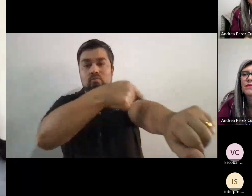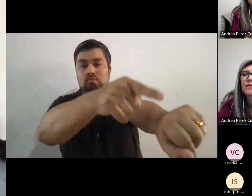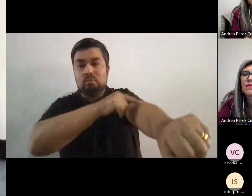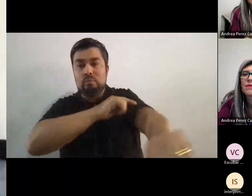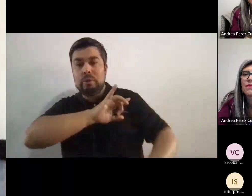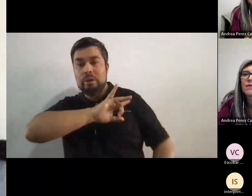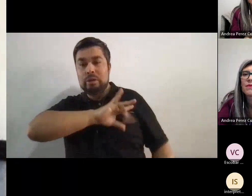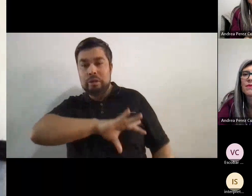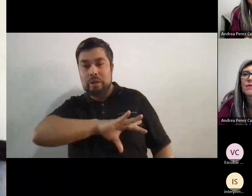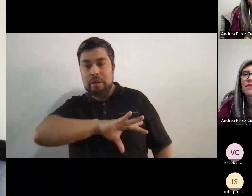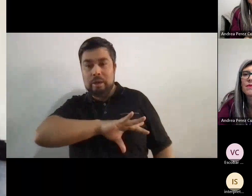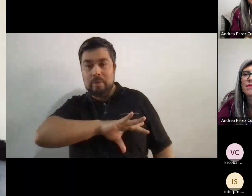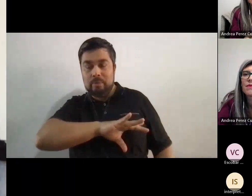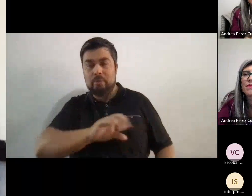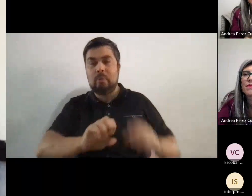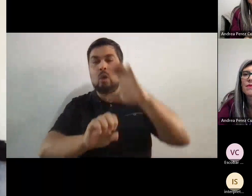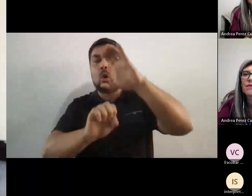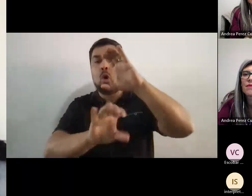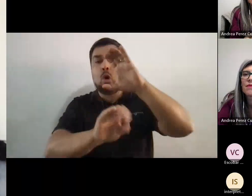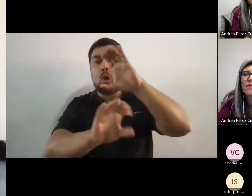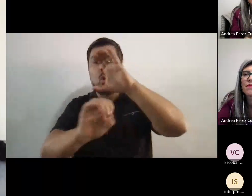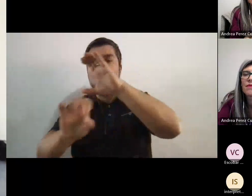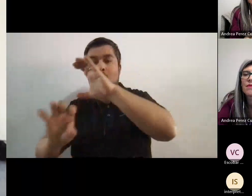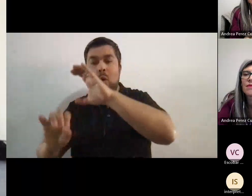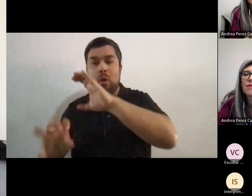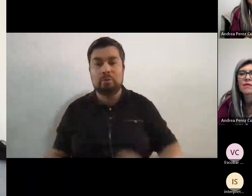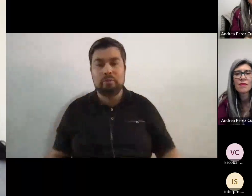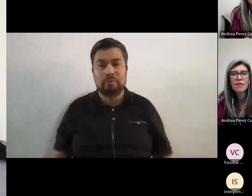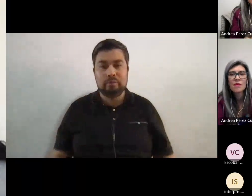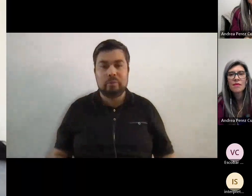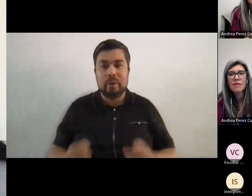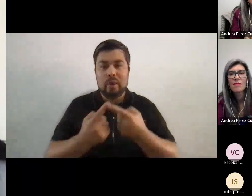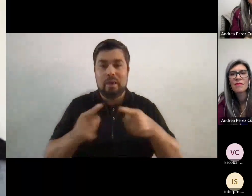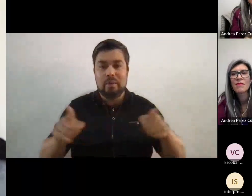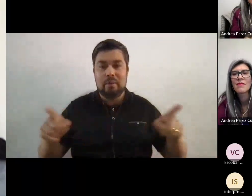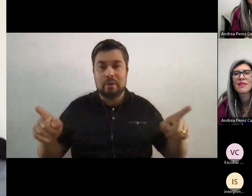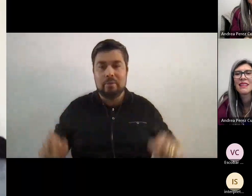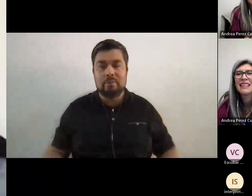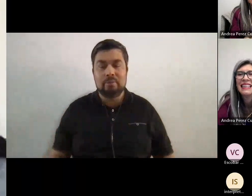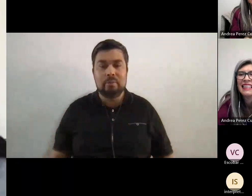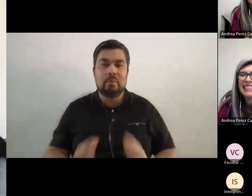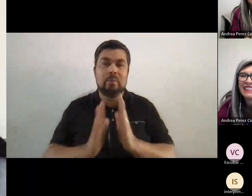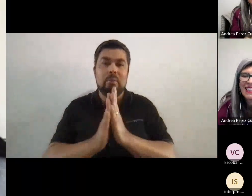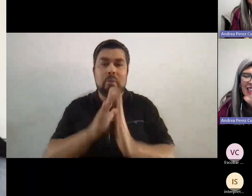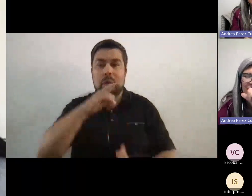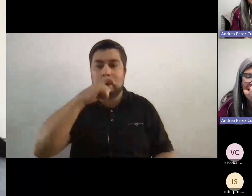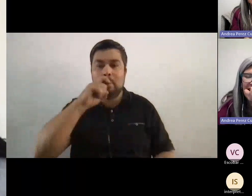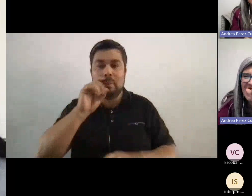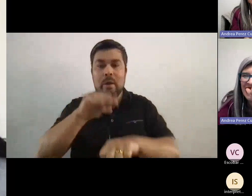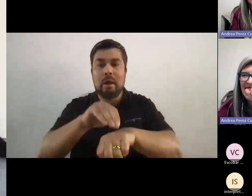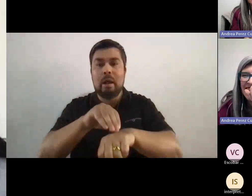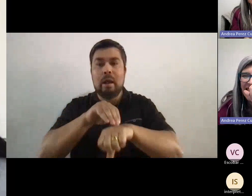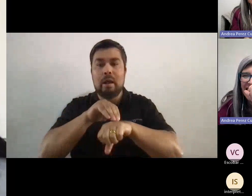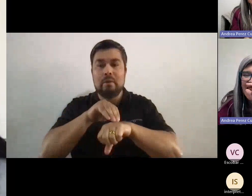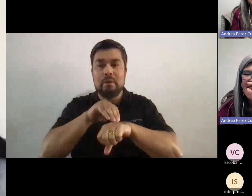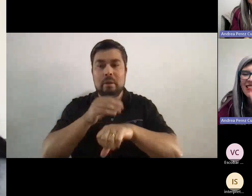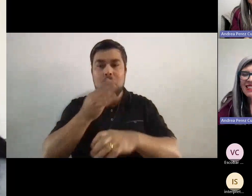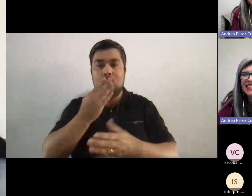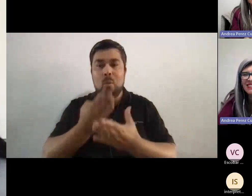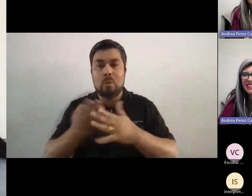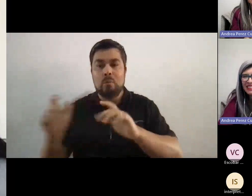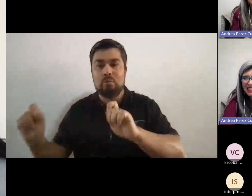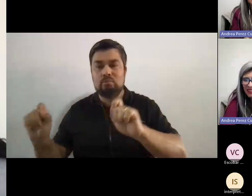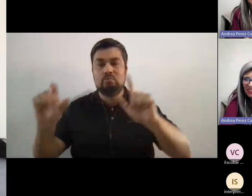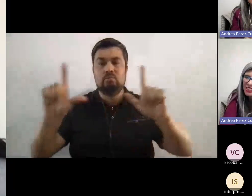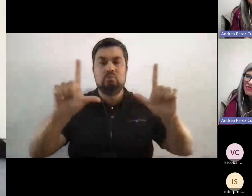Entonces, Andrea, tú me señalas cuando se esté compartiendo la presentación. Cuando pueda salir. No